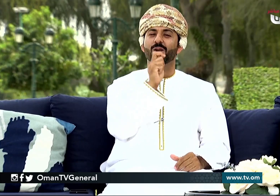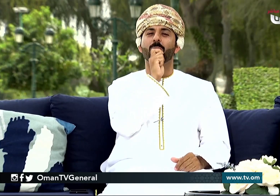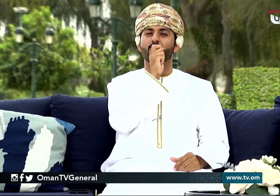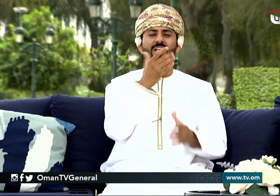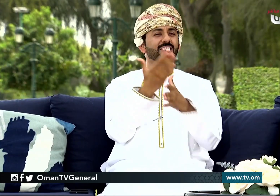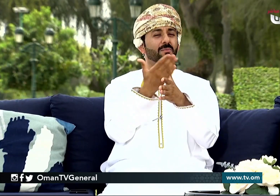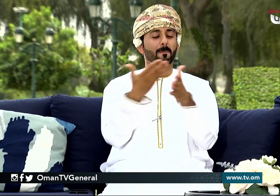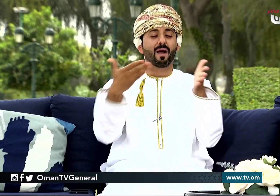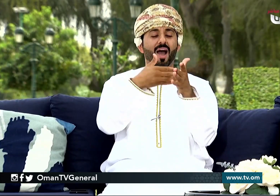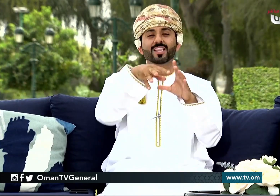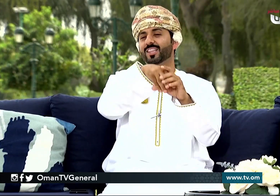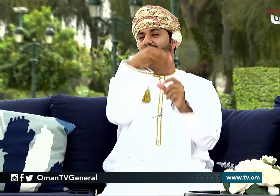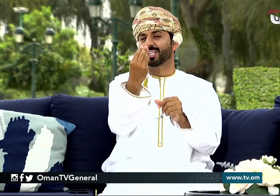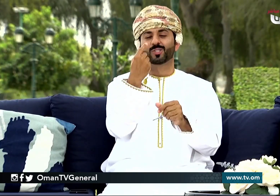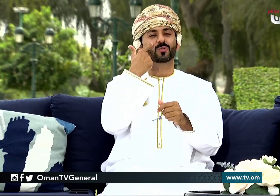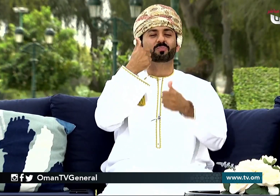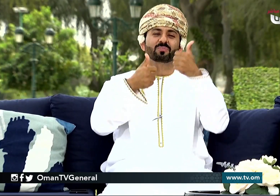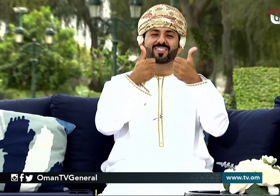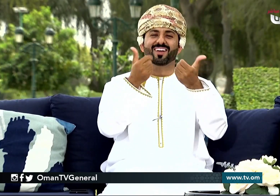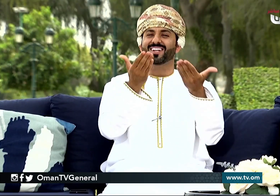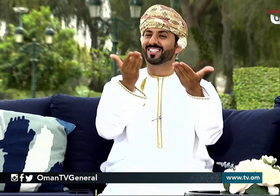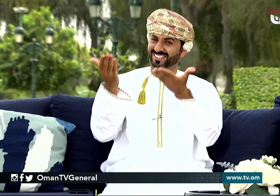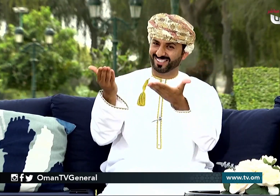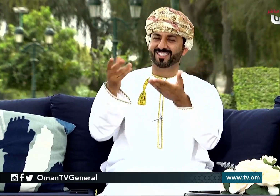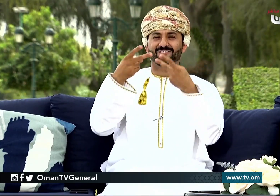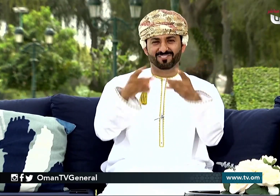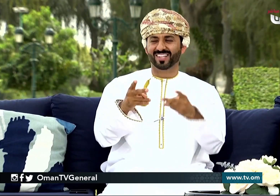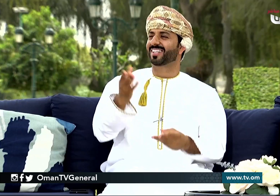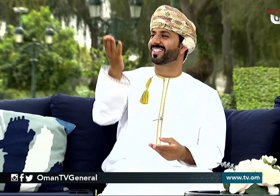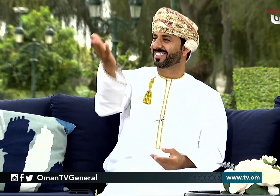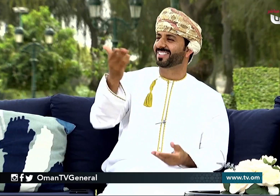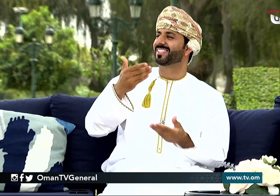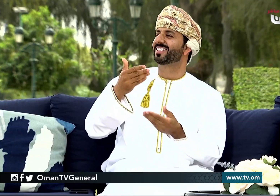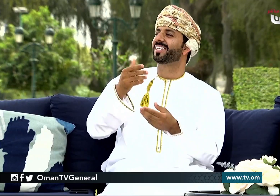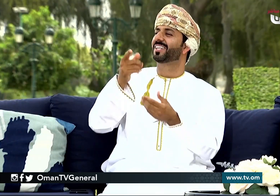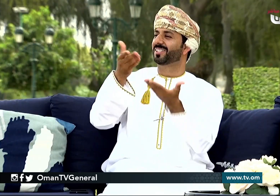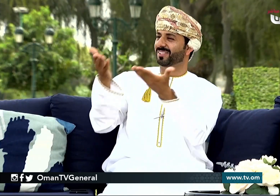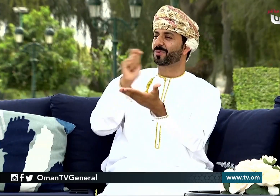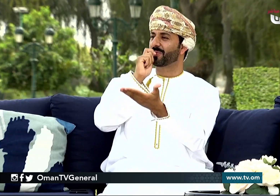للمؤيد, بحيث أنه يكون كمذيع بنشوف النتيجة بعد ذلك نشوف المؤيد. تفضل مؤيد, أنت مذيع